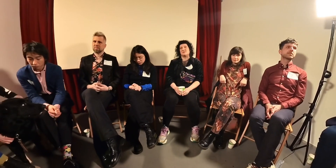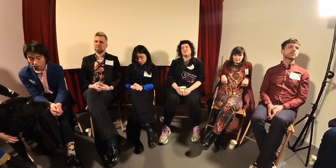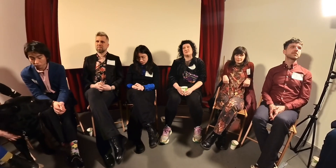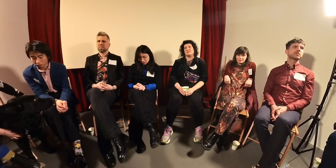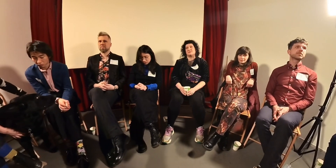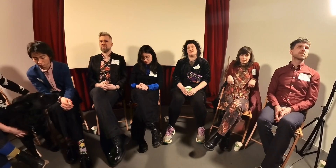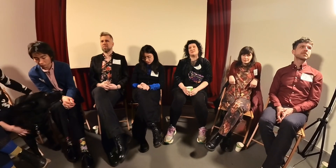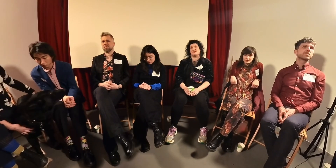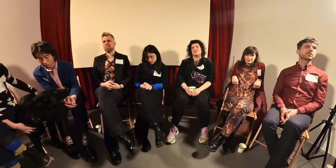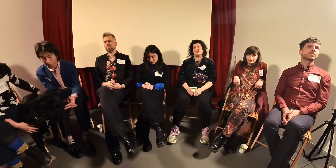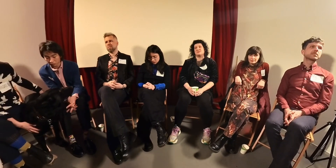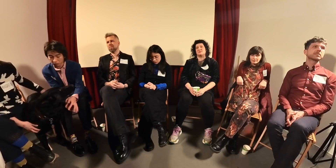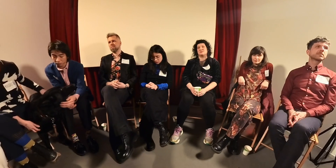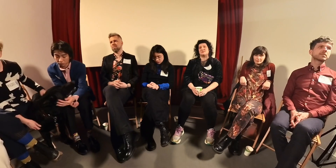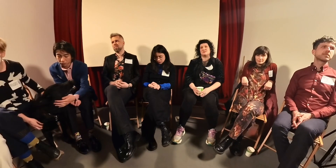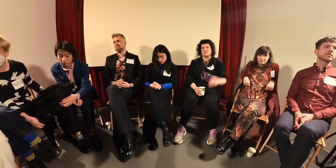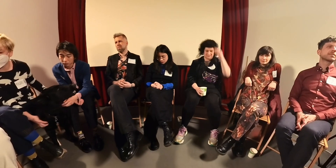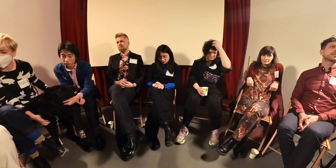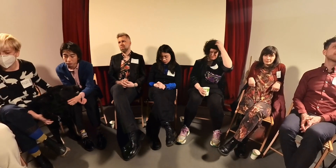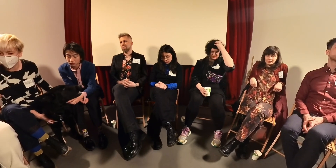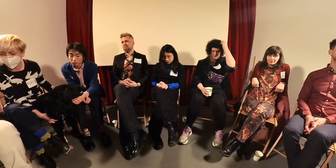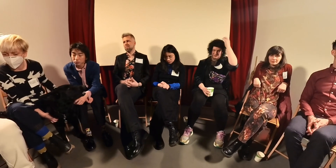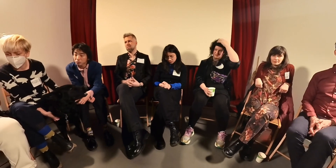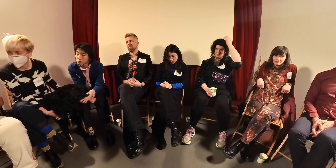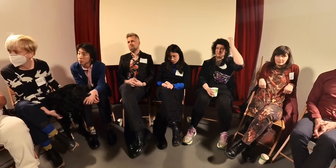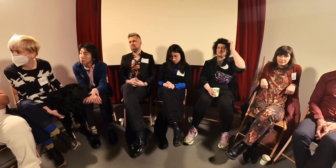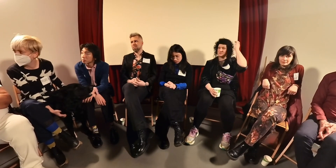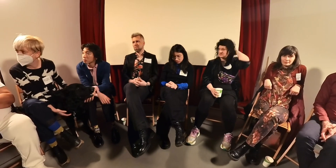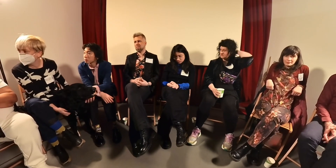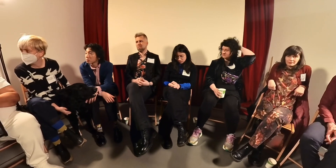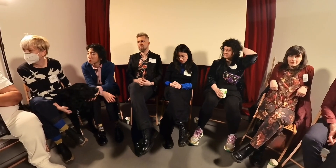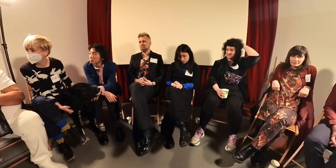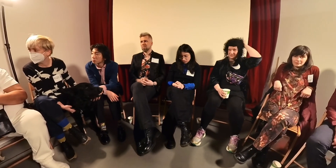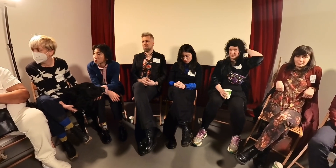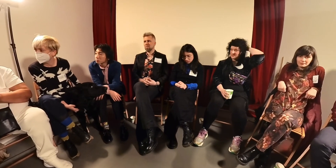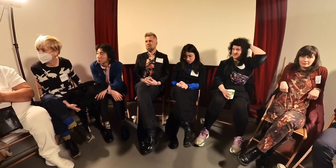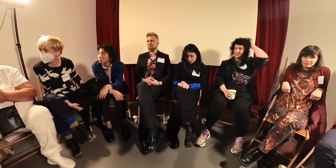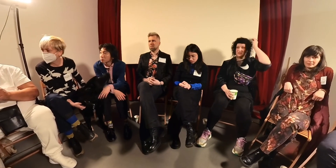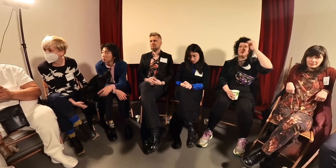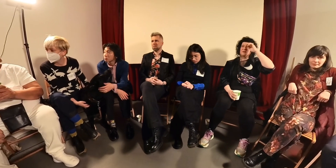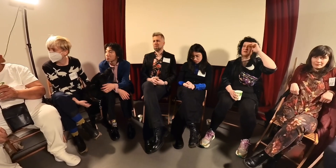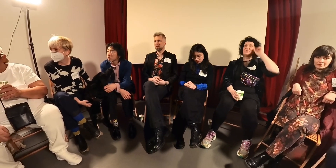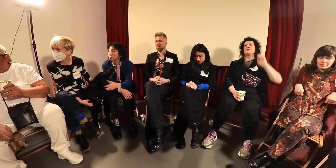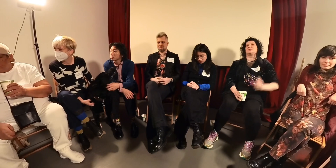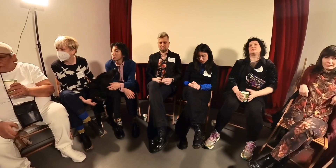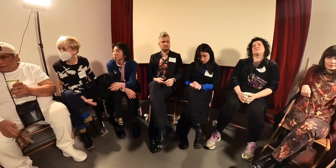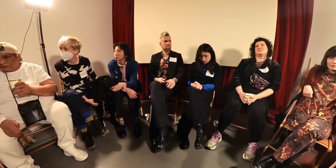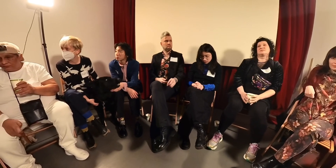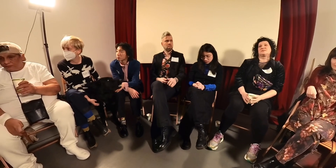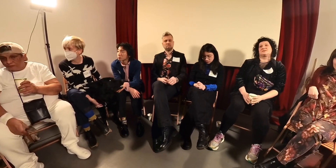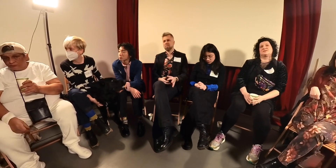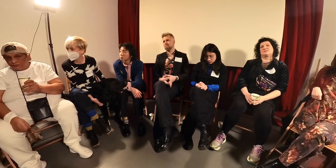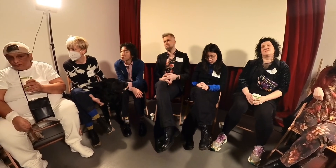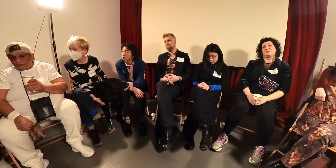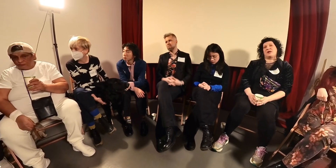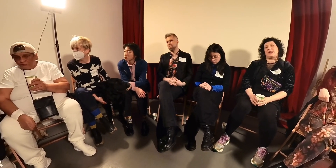a v tom dětském domově vám ty tety neutírají zadek a potom vás v 18 nebo v 19 vykopnou